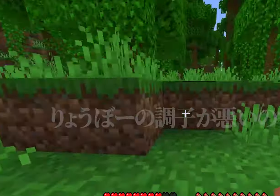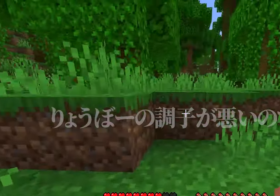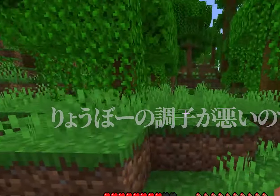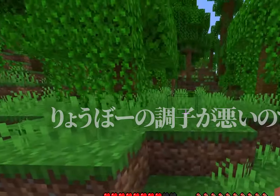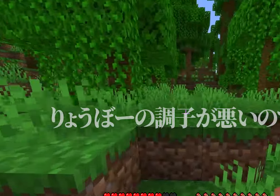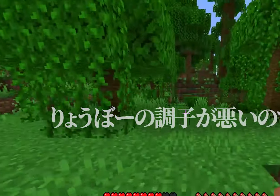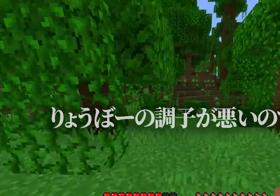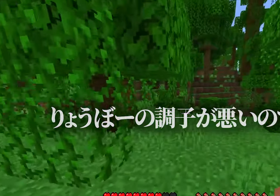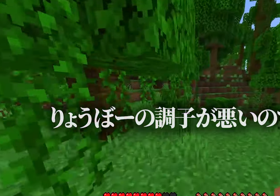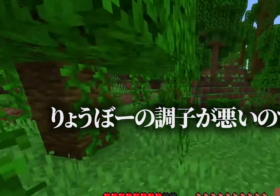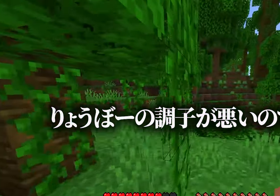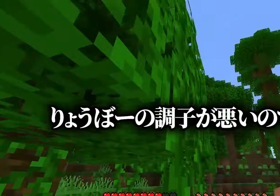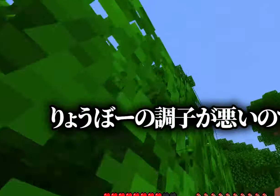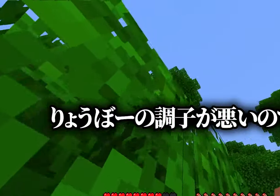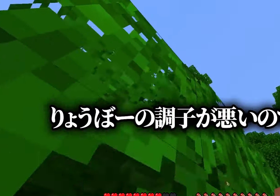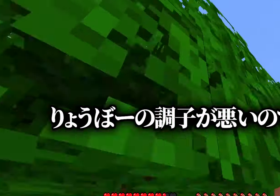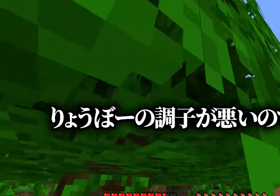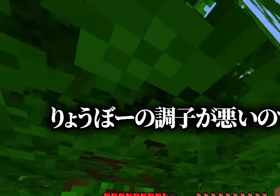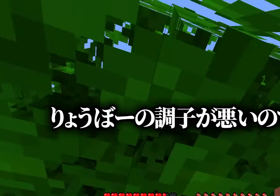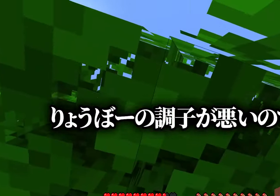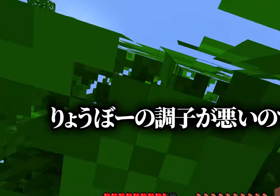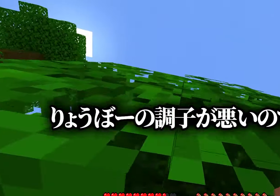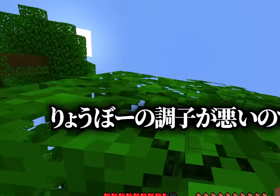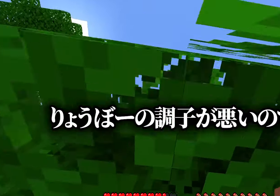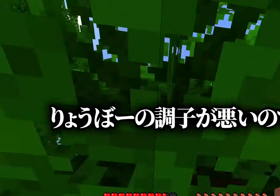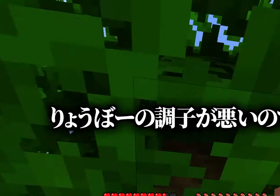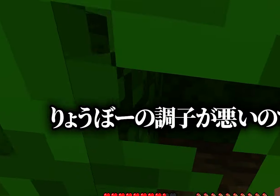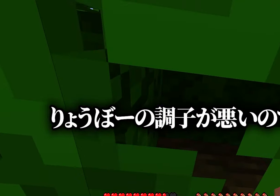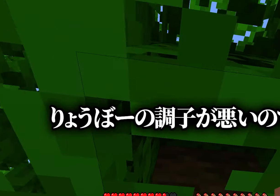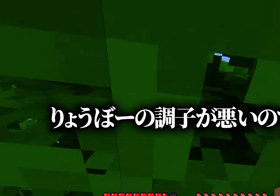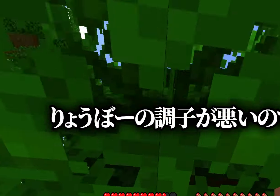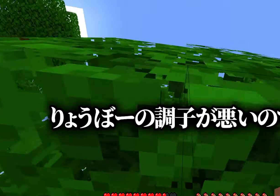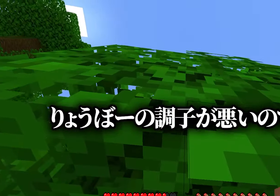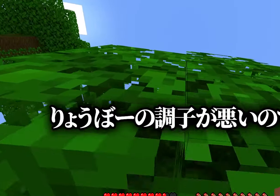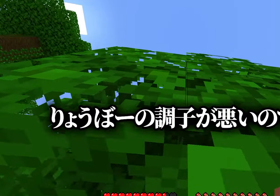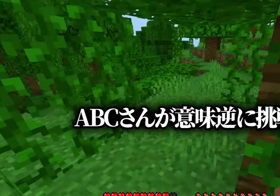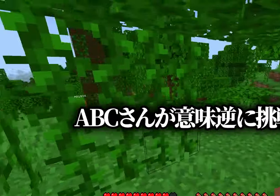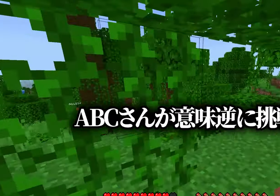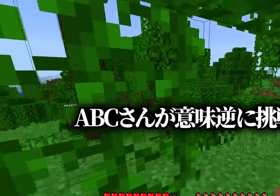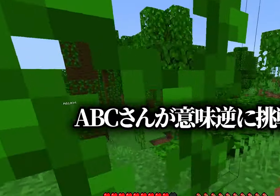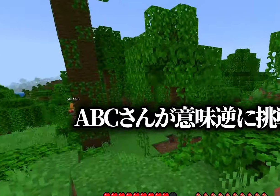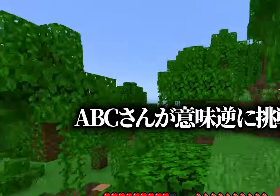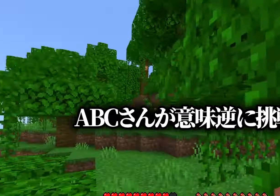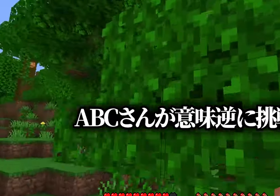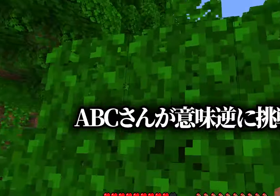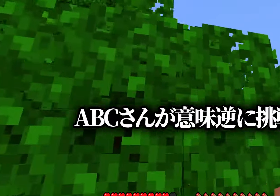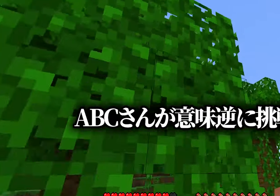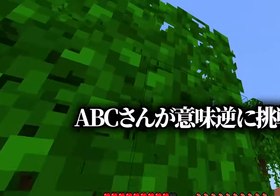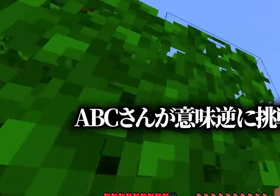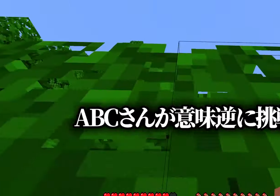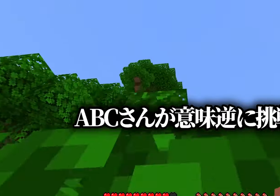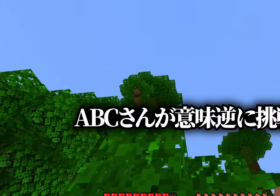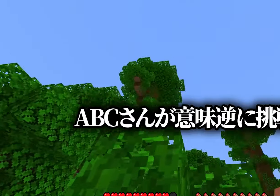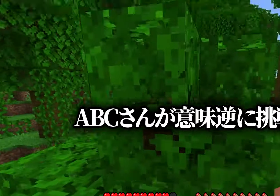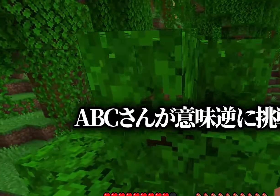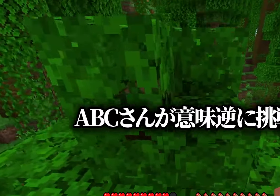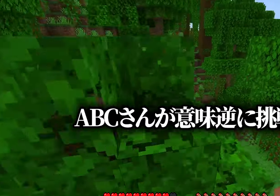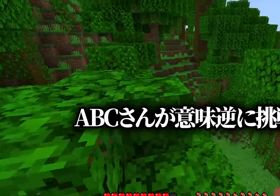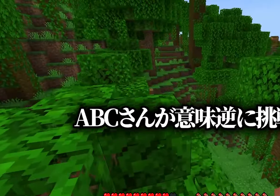今日、今日出てないです、裏の言葉出てないですか?出ない出ない今日ABCさんやりますよ逆に僕、僕やります一回